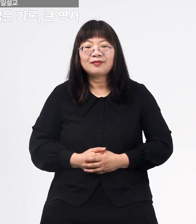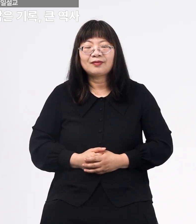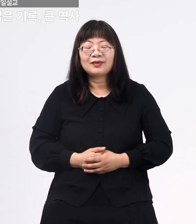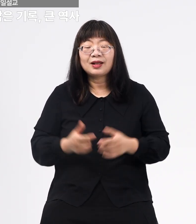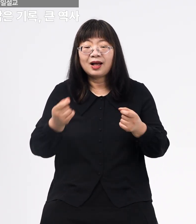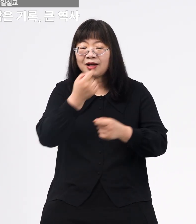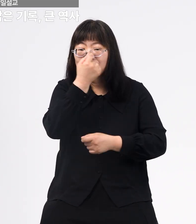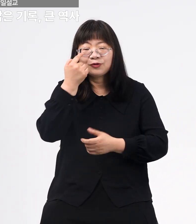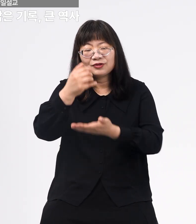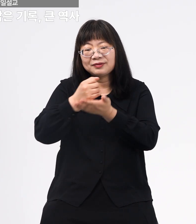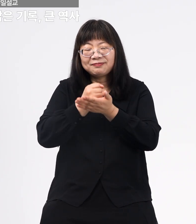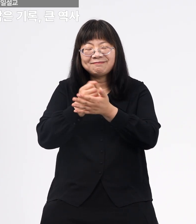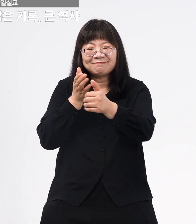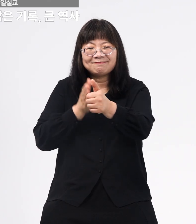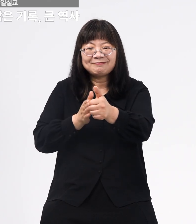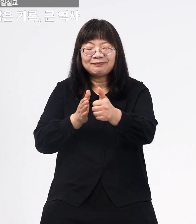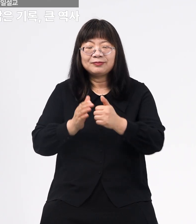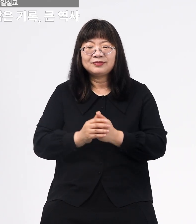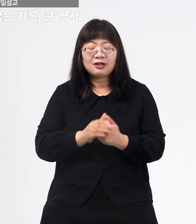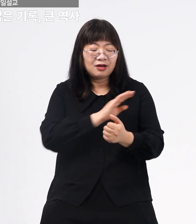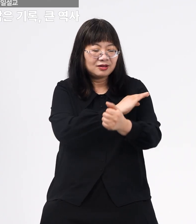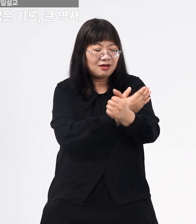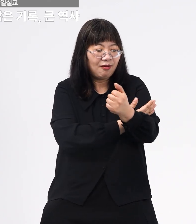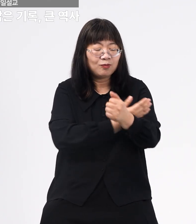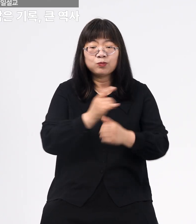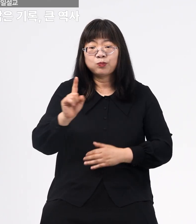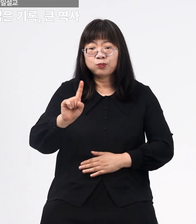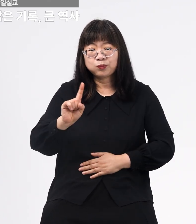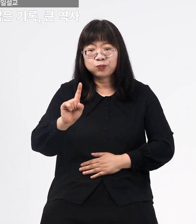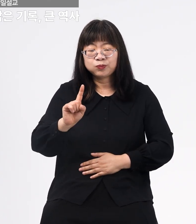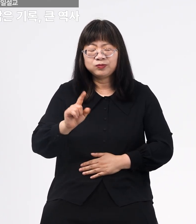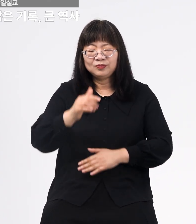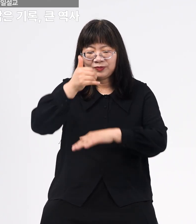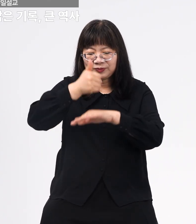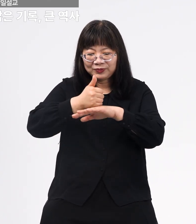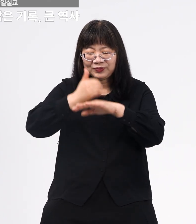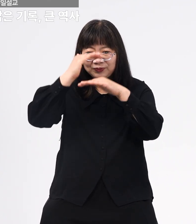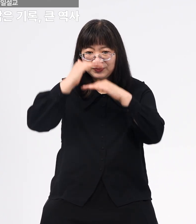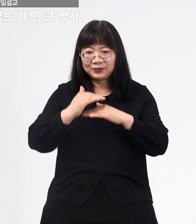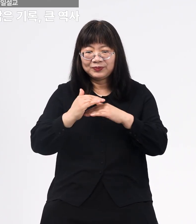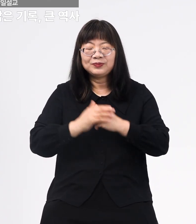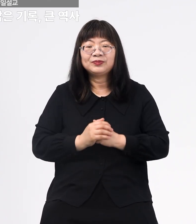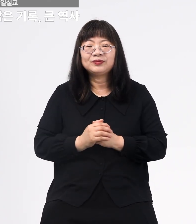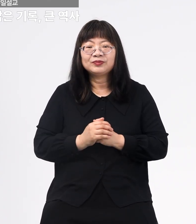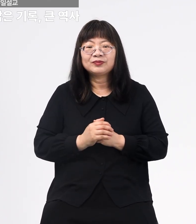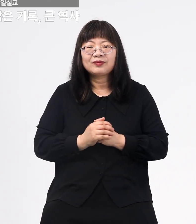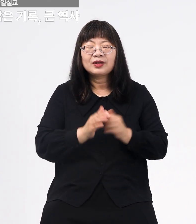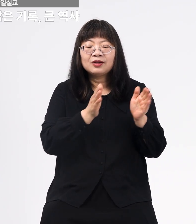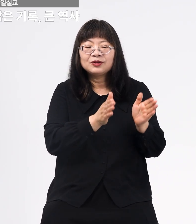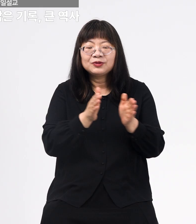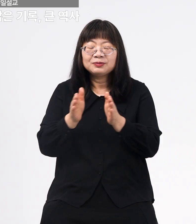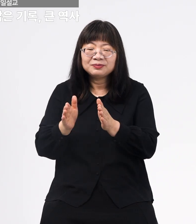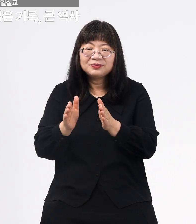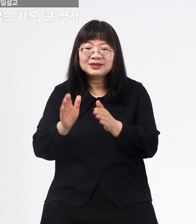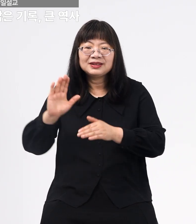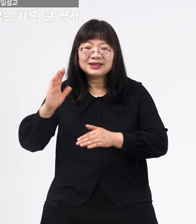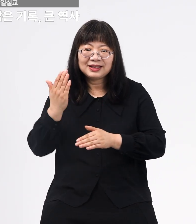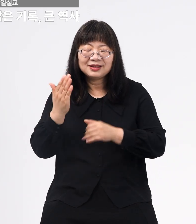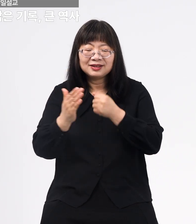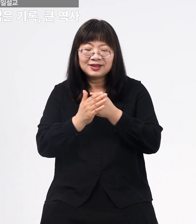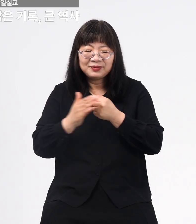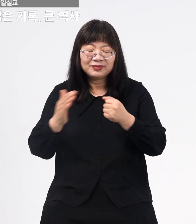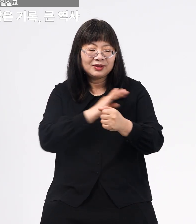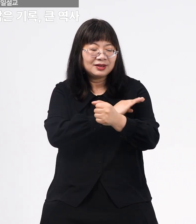그런 눈을 가지고 있어야 돼요. 자격이 뭐냐? 결론입니다. 준비된 게 자격이